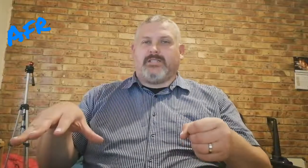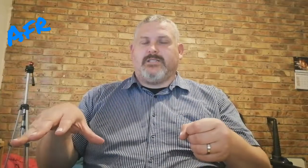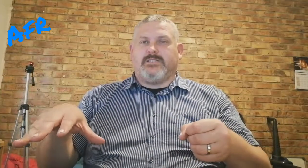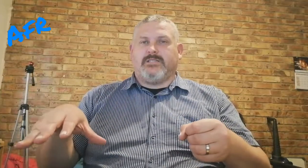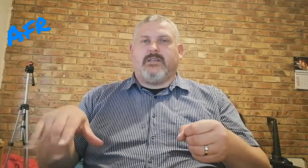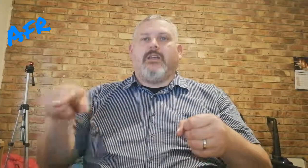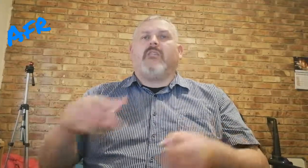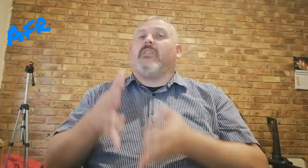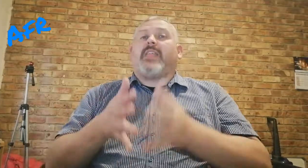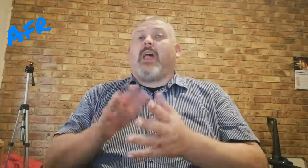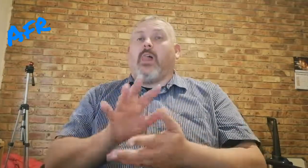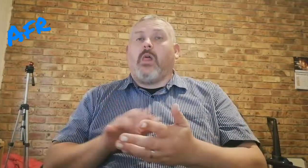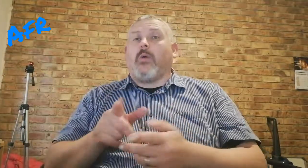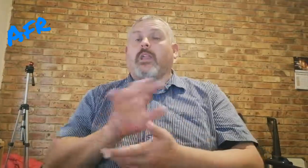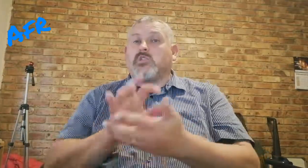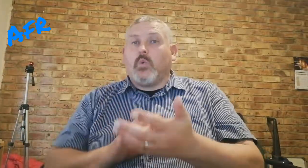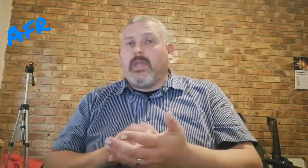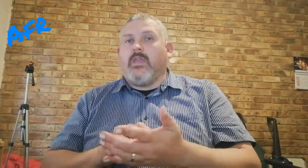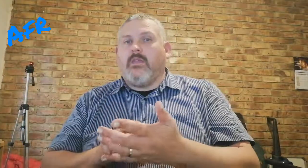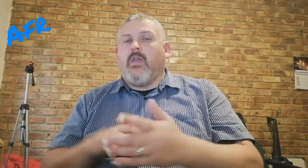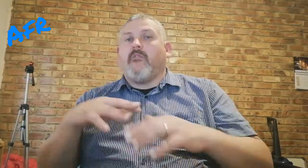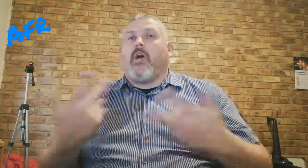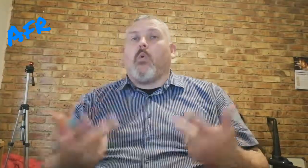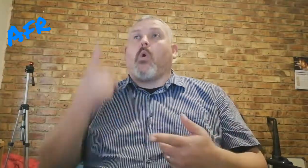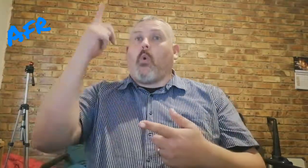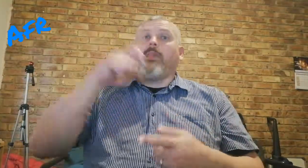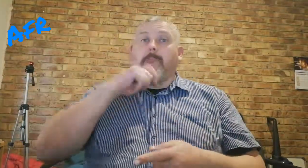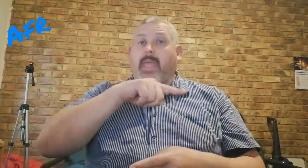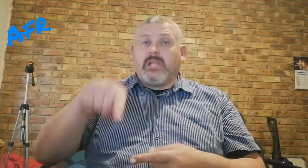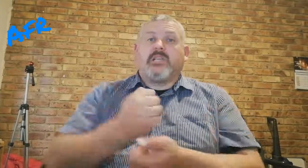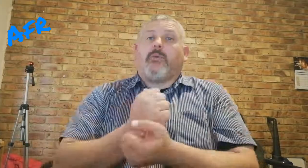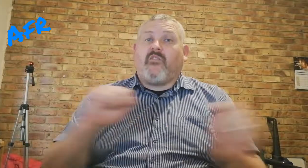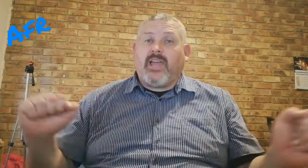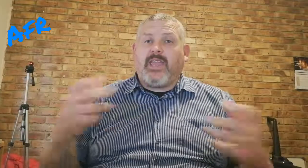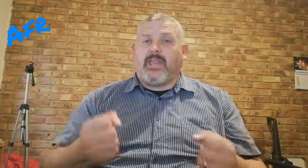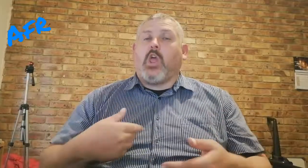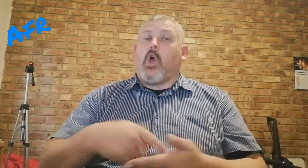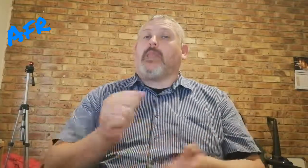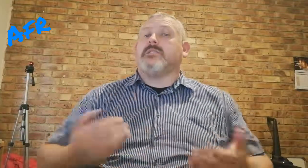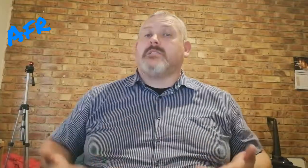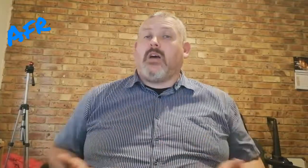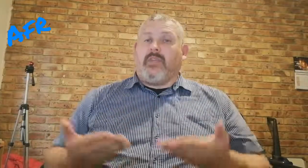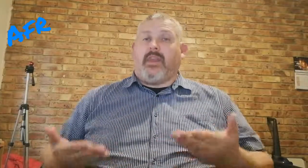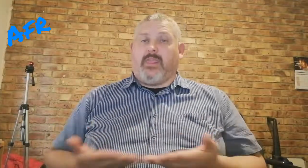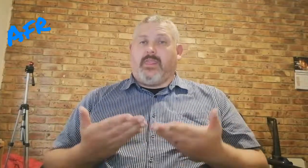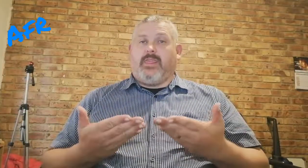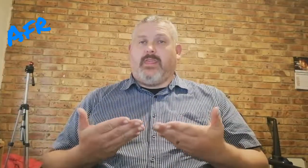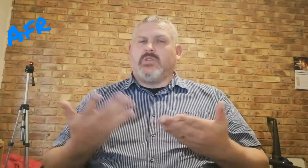Exodus. Vertel de historie van hoe God mensen bevrijdt uit slavernij.